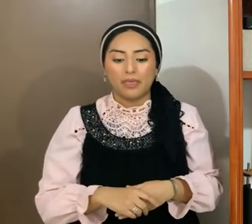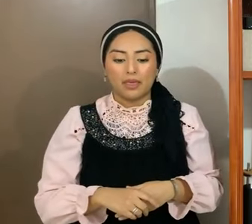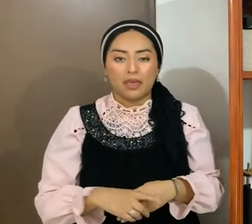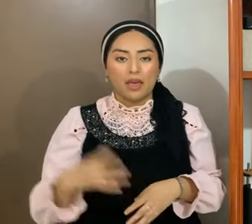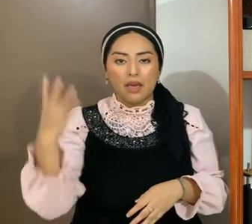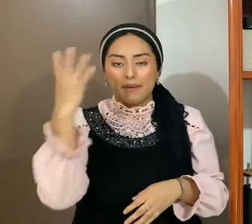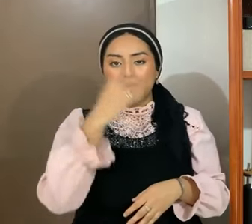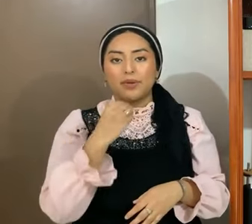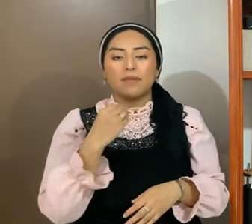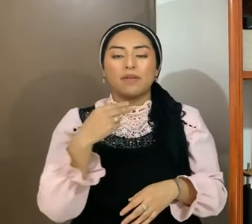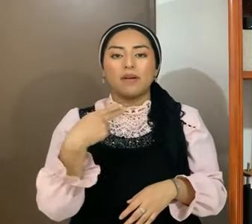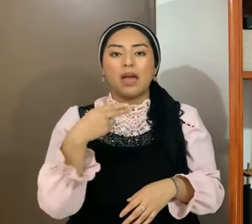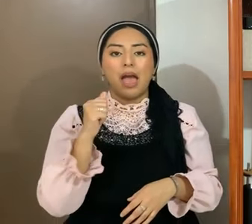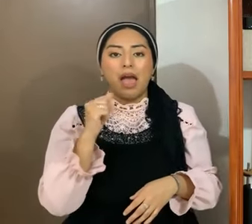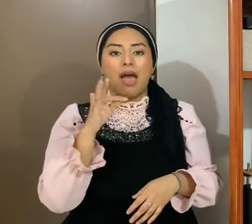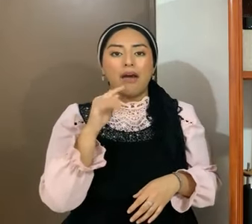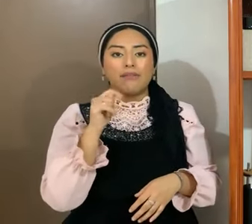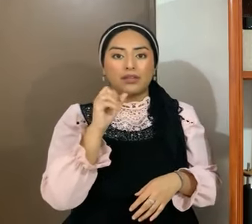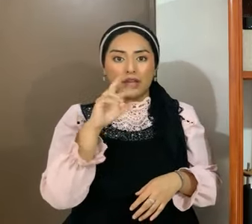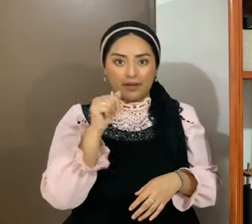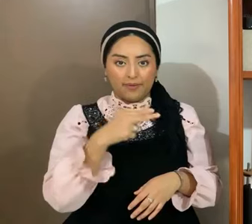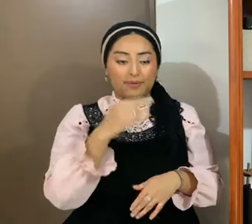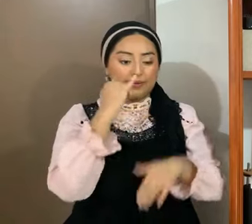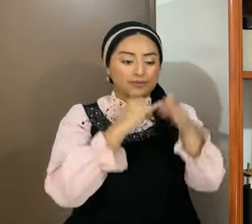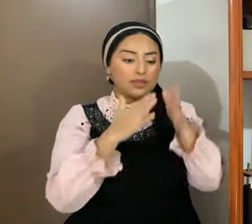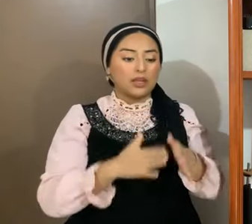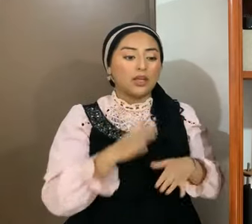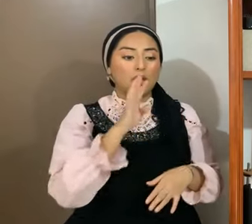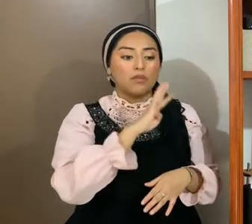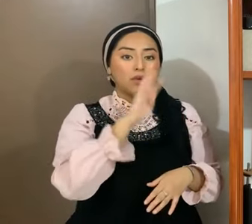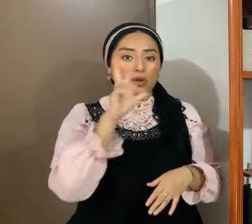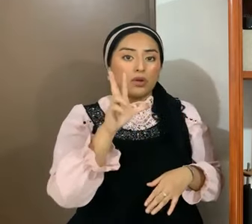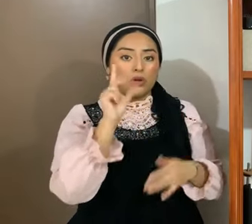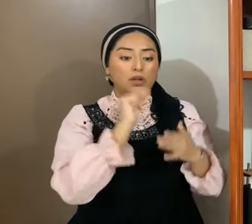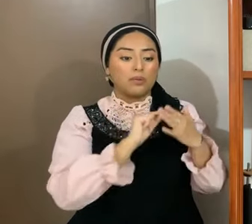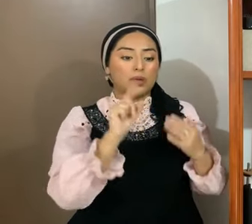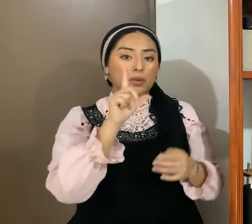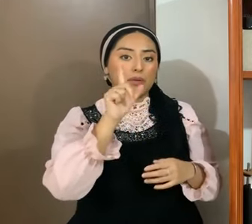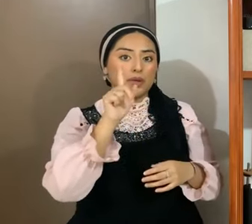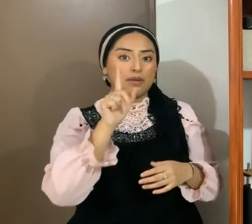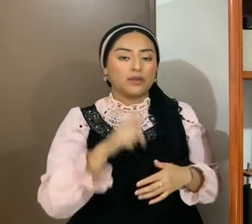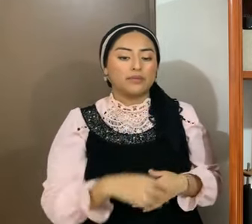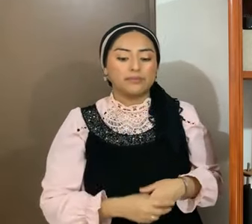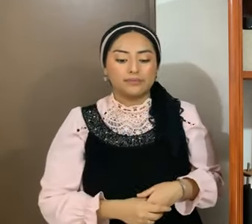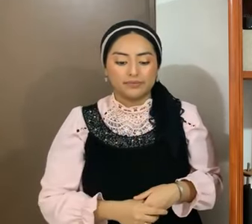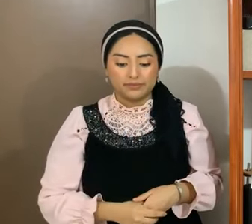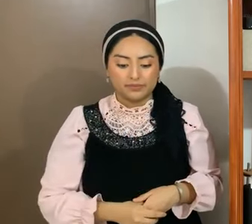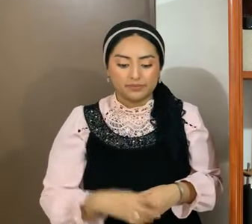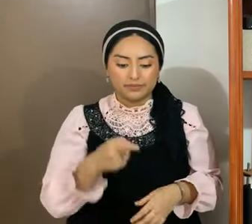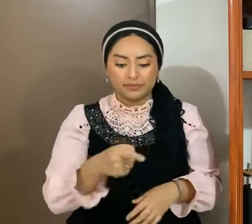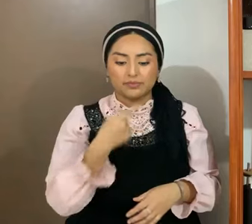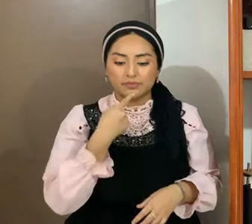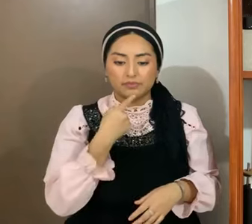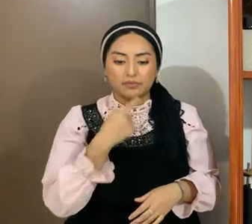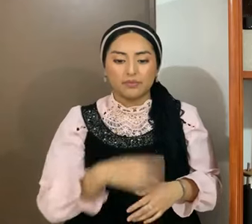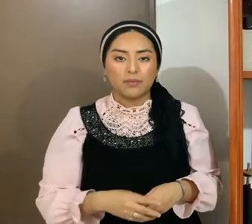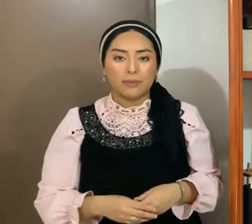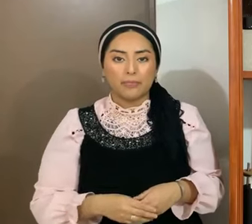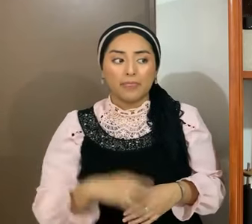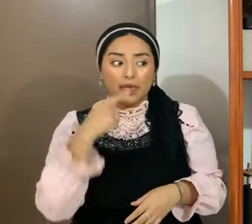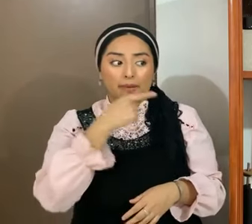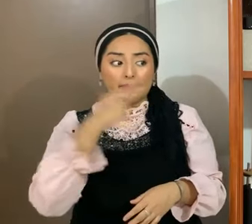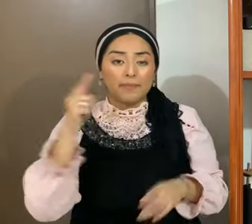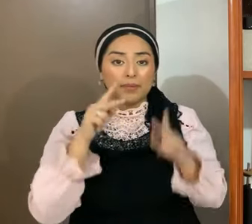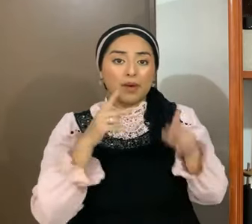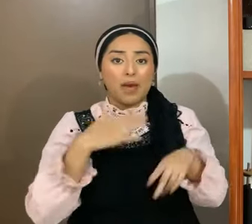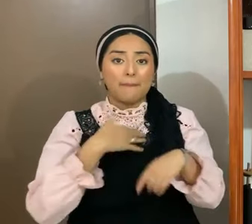esta preciosa Haftará. Isaías 43, verso 21. Dice: este pueblo